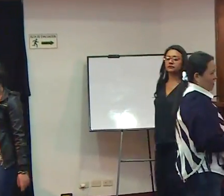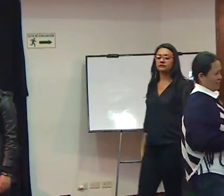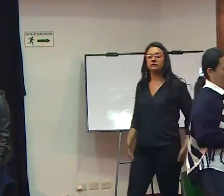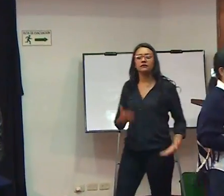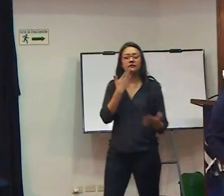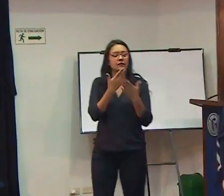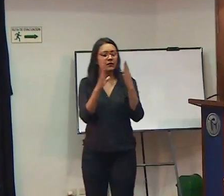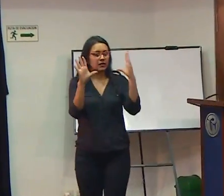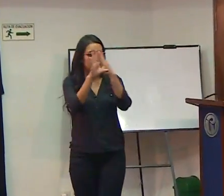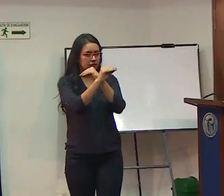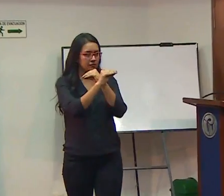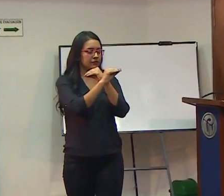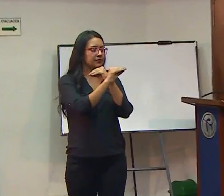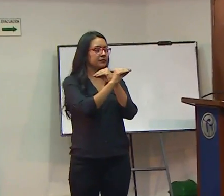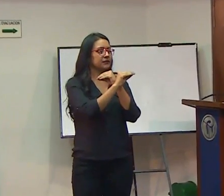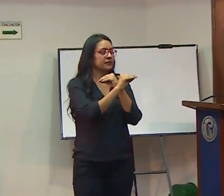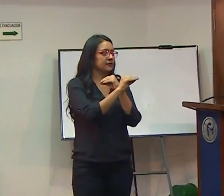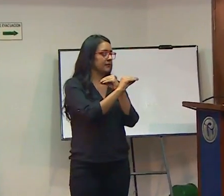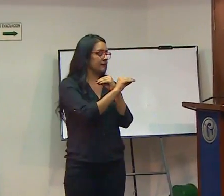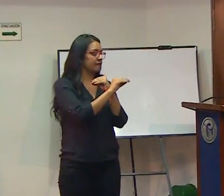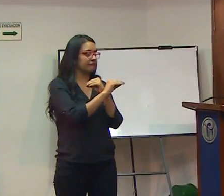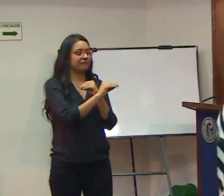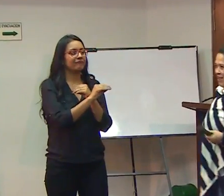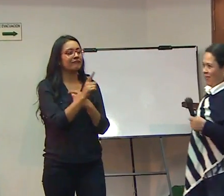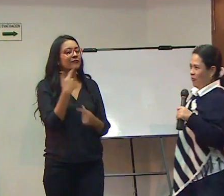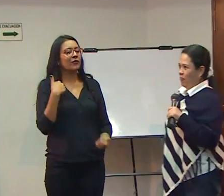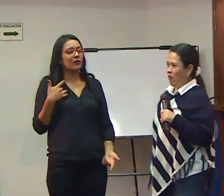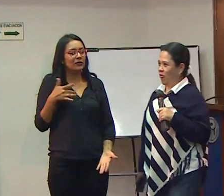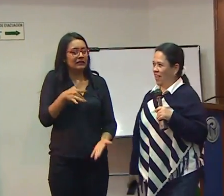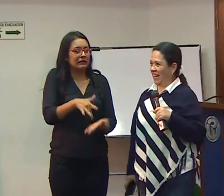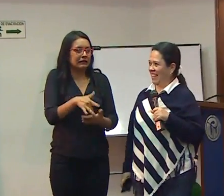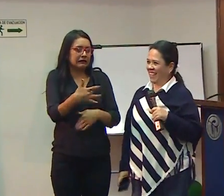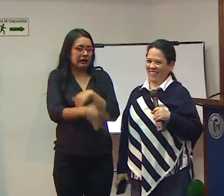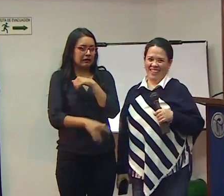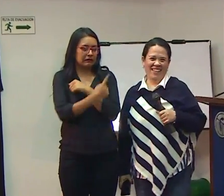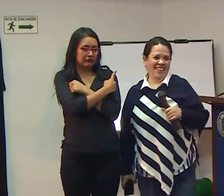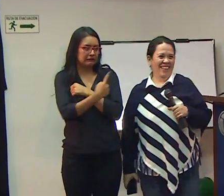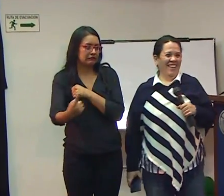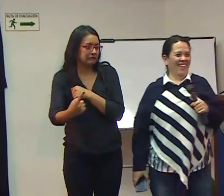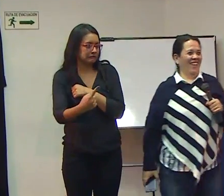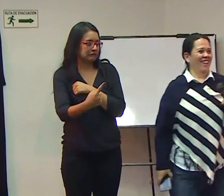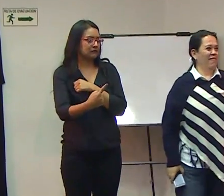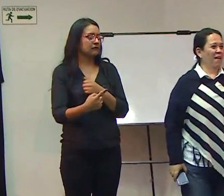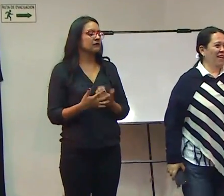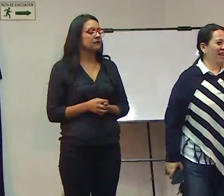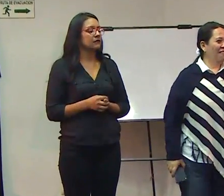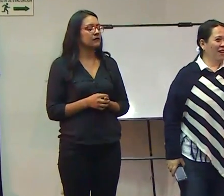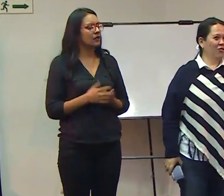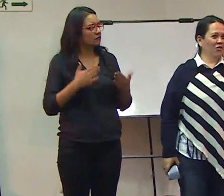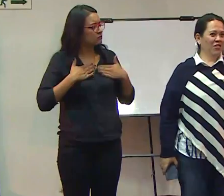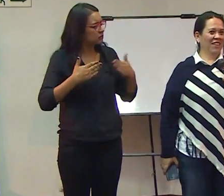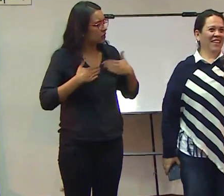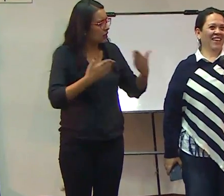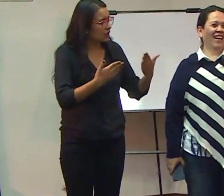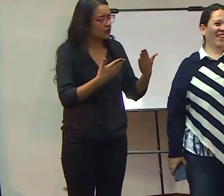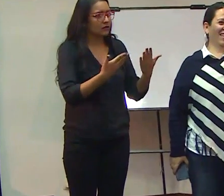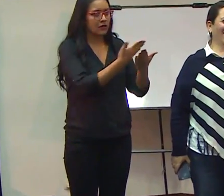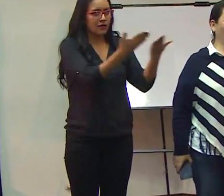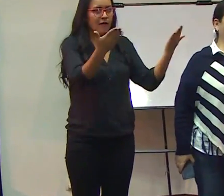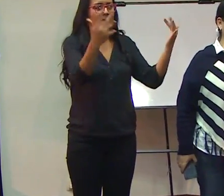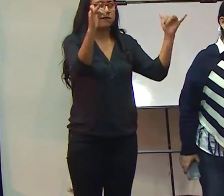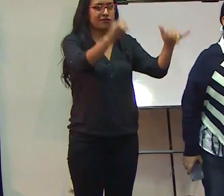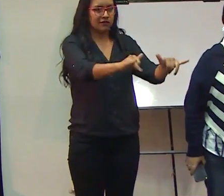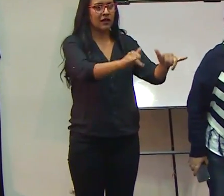Buenas noches. Por llegar un poco tarde. Me alegra verlos